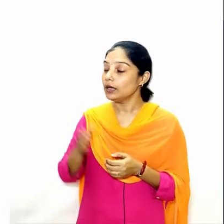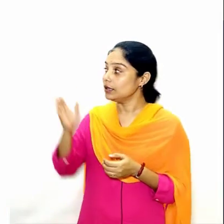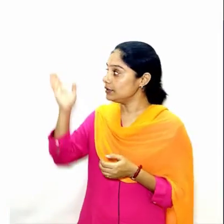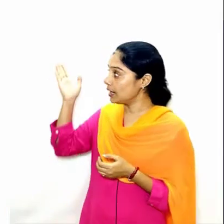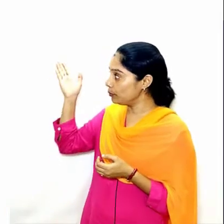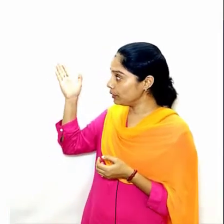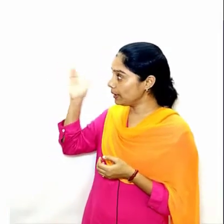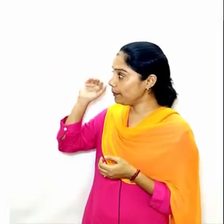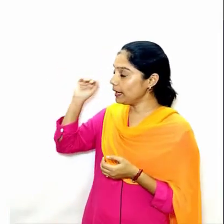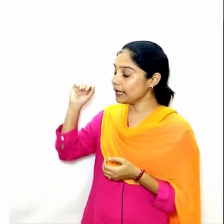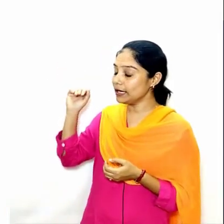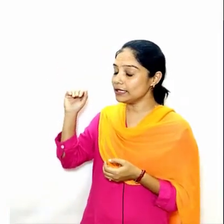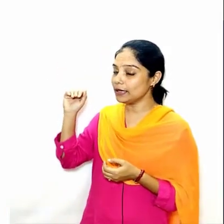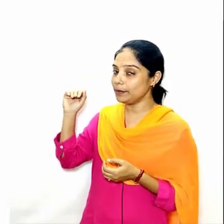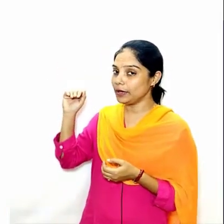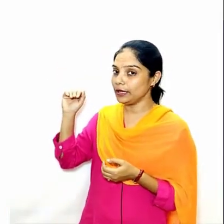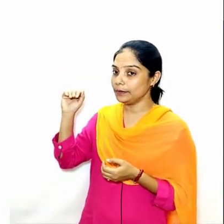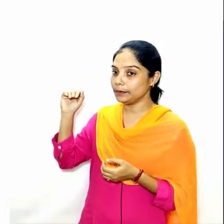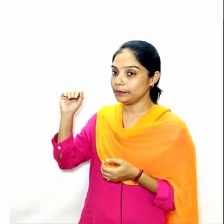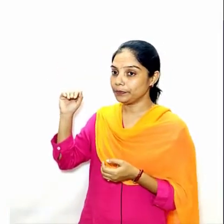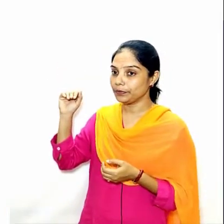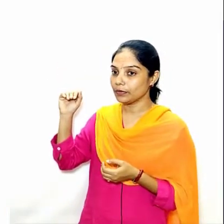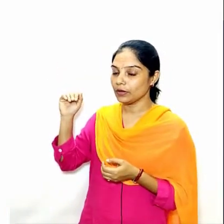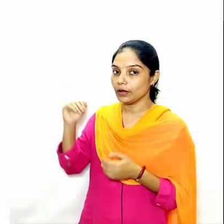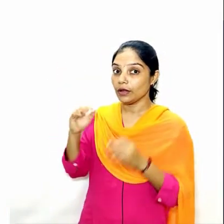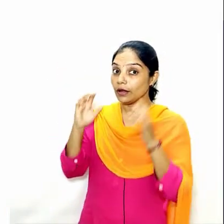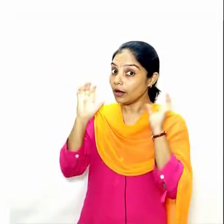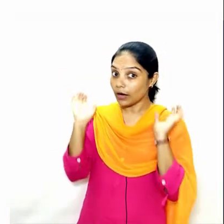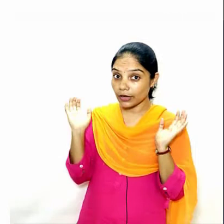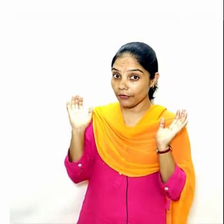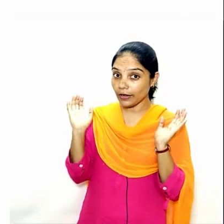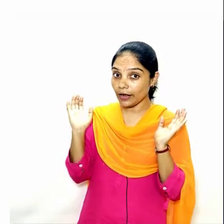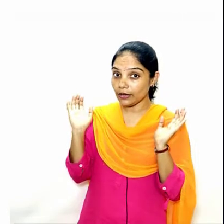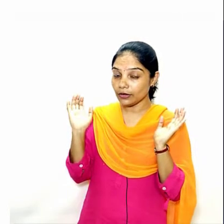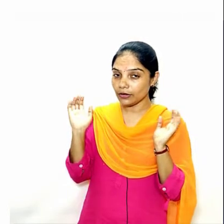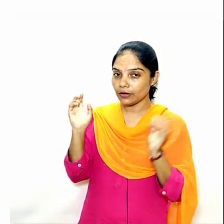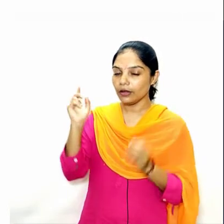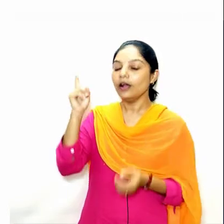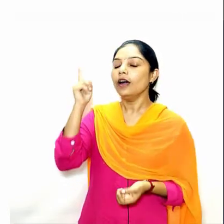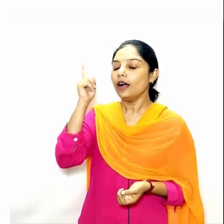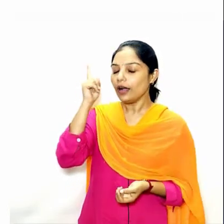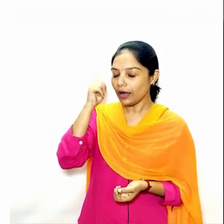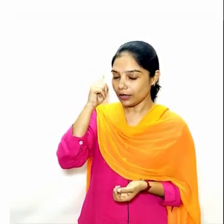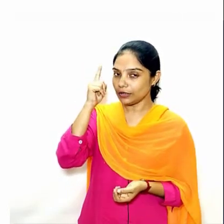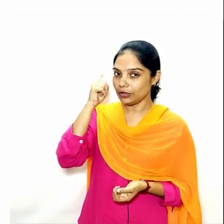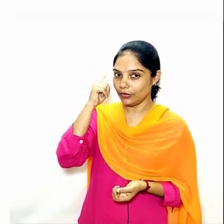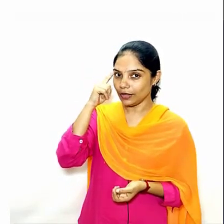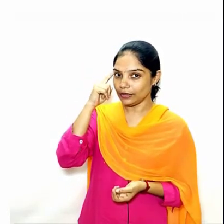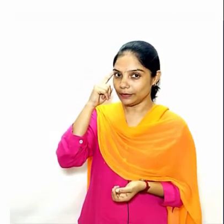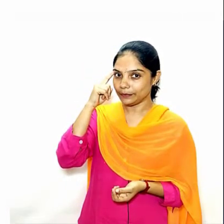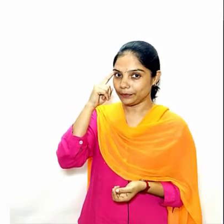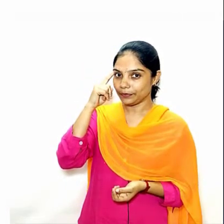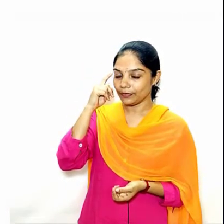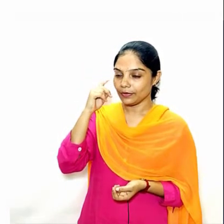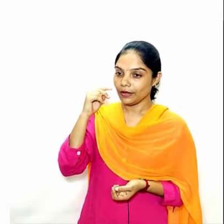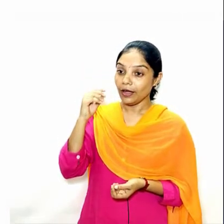नजर जामुन के पेड़ के नीचे पड़ी। आंखें फैलाई, अक्ल